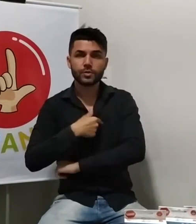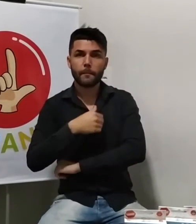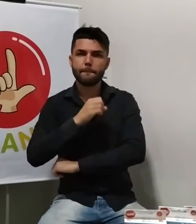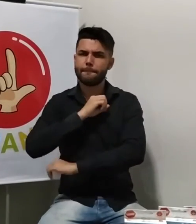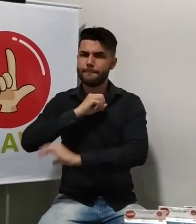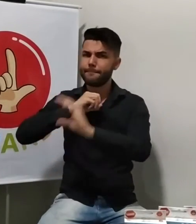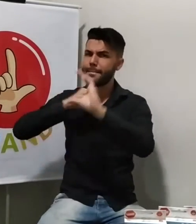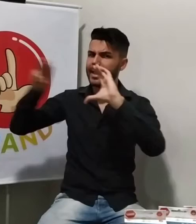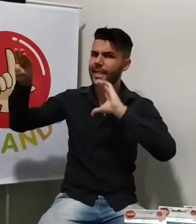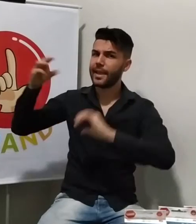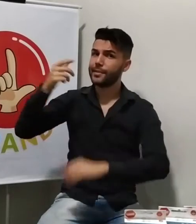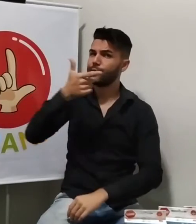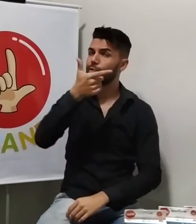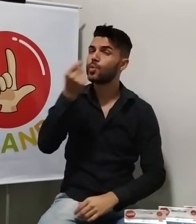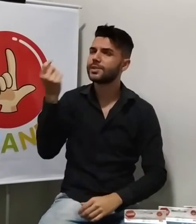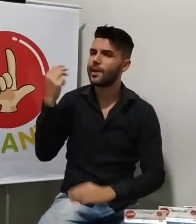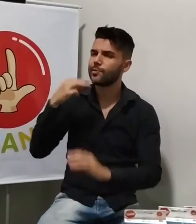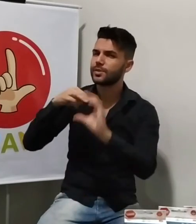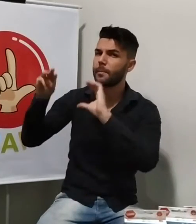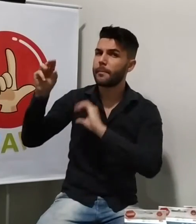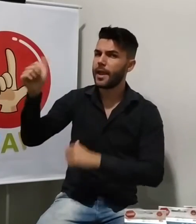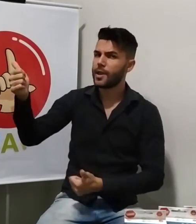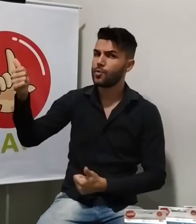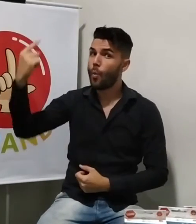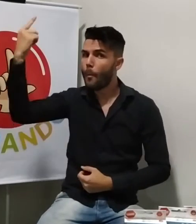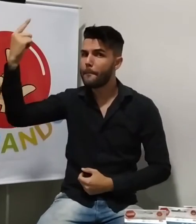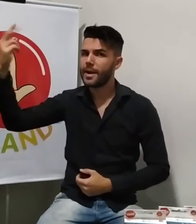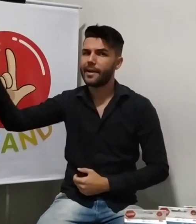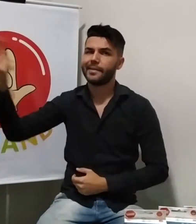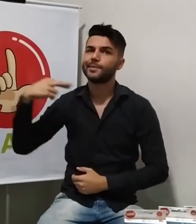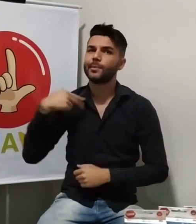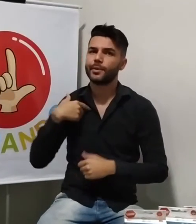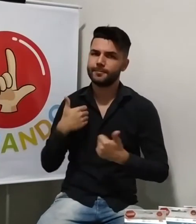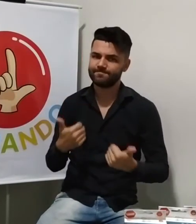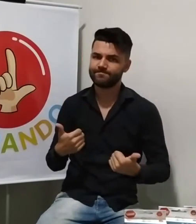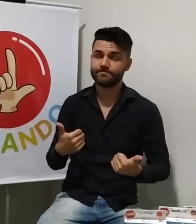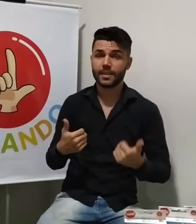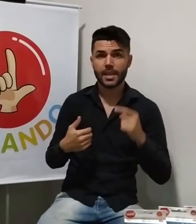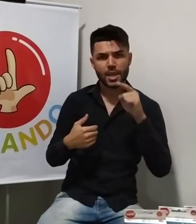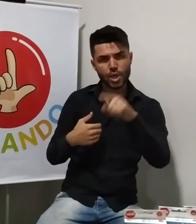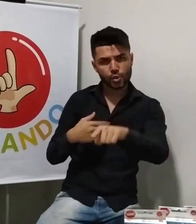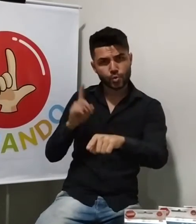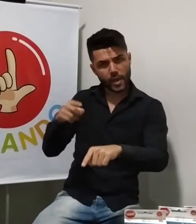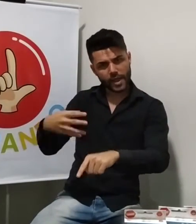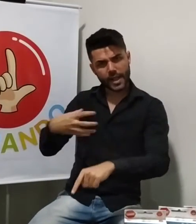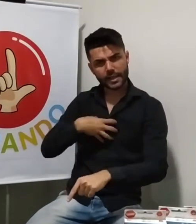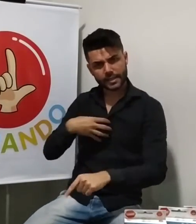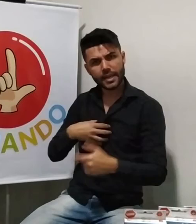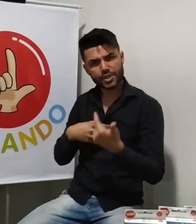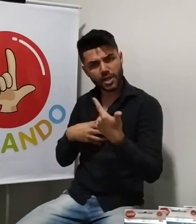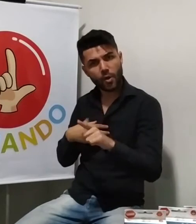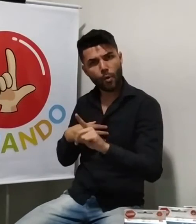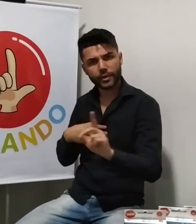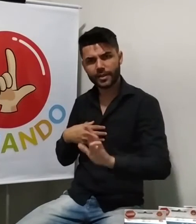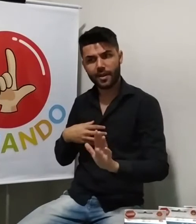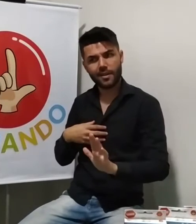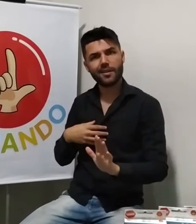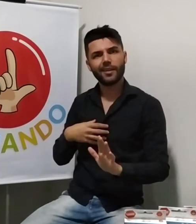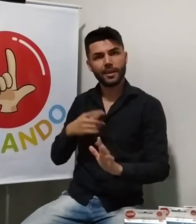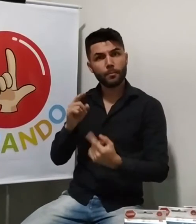eu liguei pro meu pai, e aí só um parênteses aí, Flávio, que eu e meu pai, a gente conversa umas 3, 4 vezes por semana assim, pai, tá tudo bom? Não,